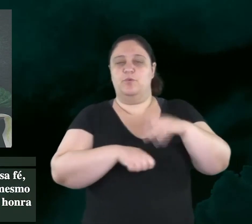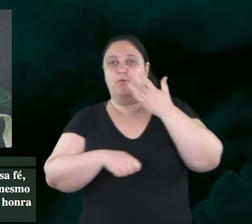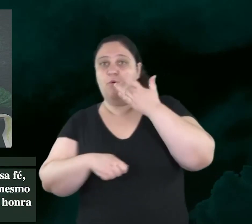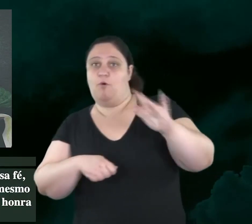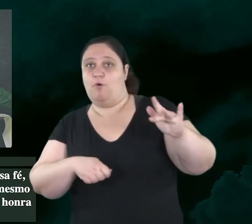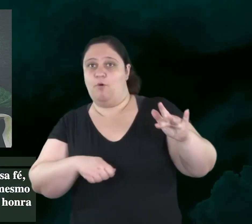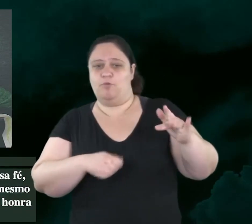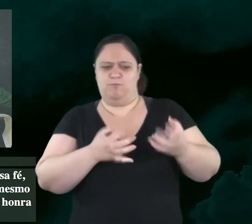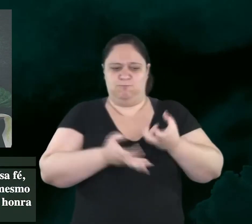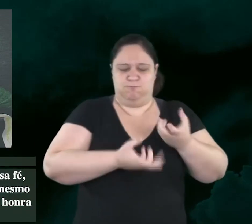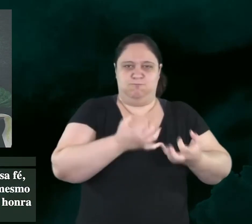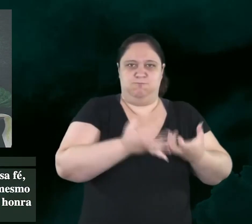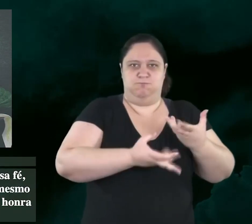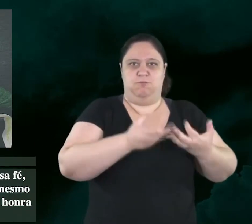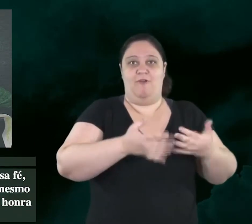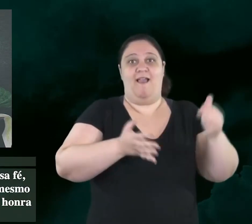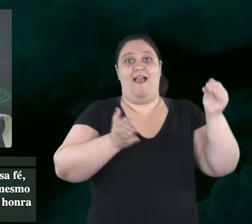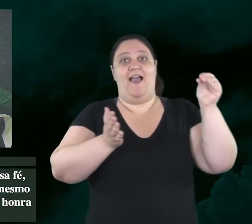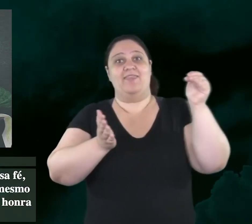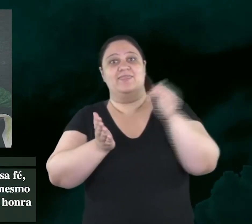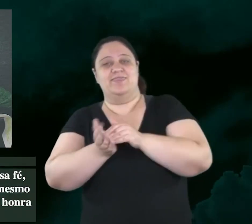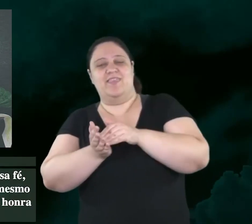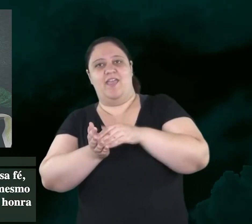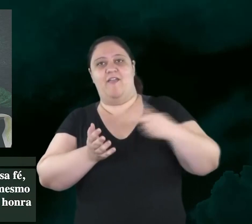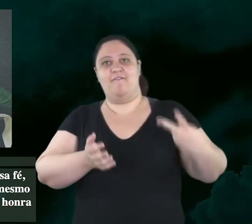fé. Portanto, irmãos, não